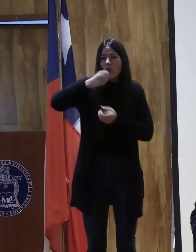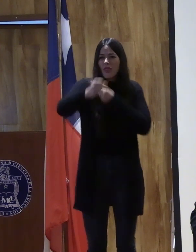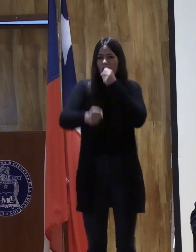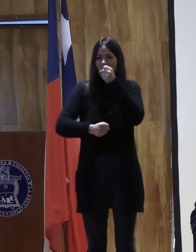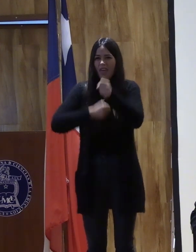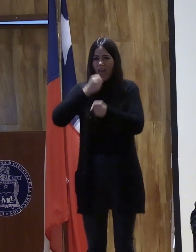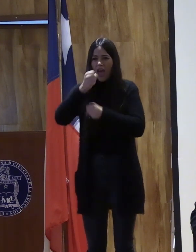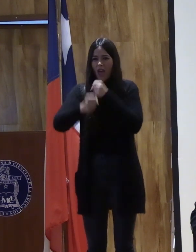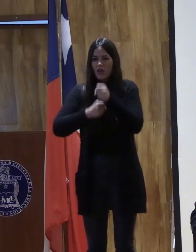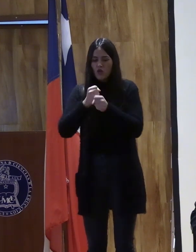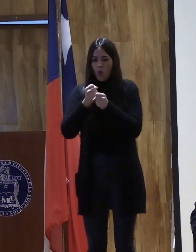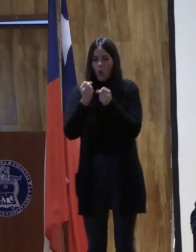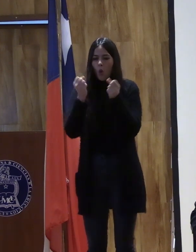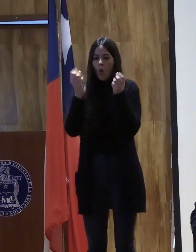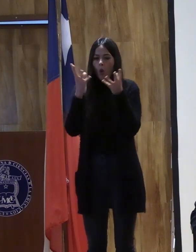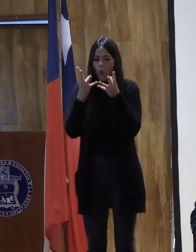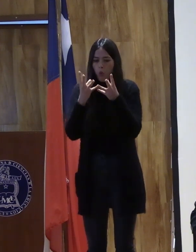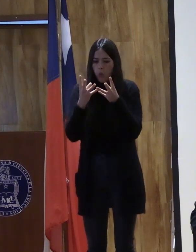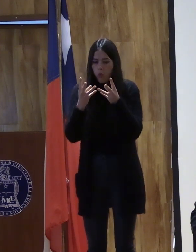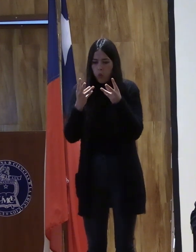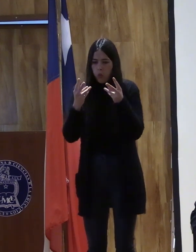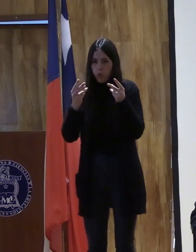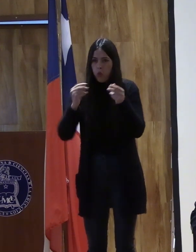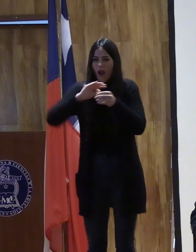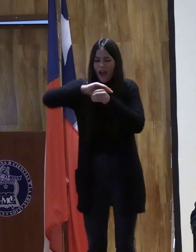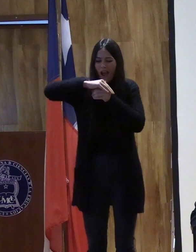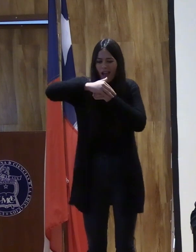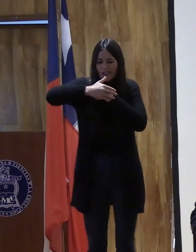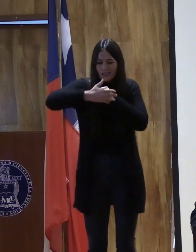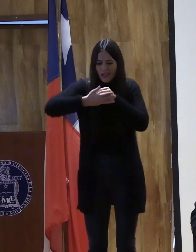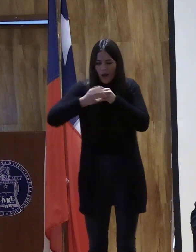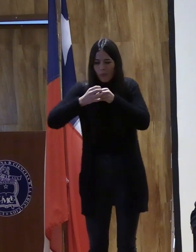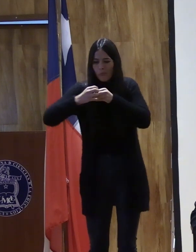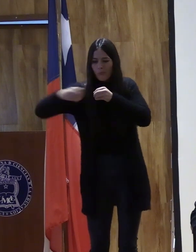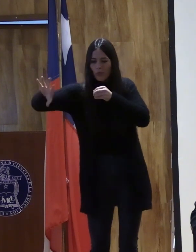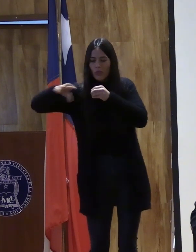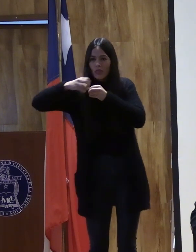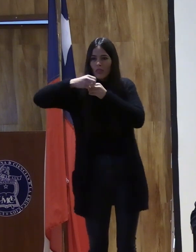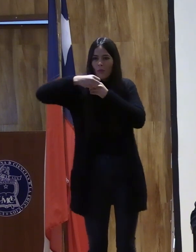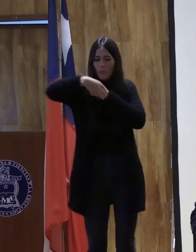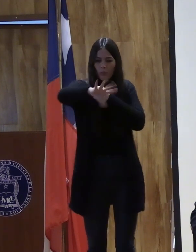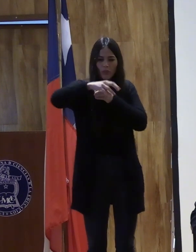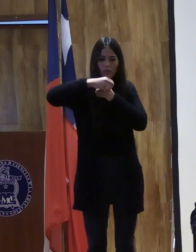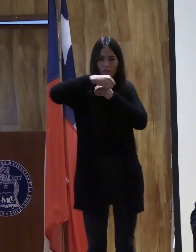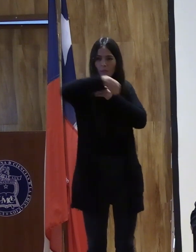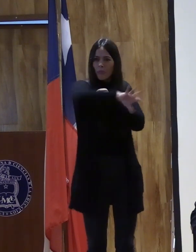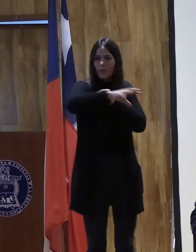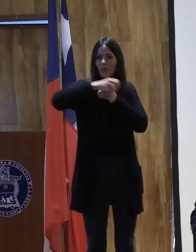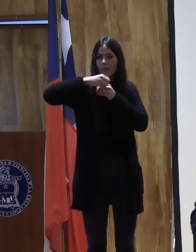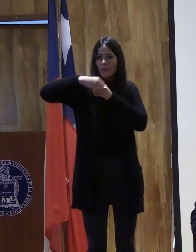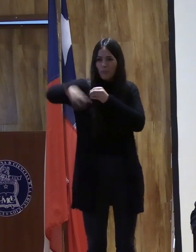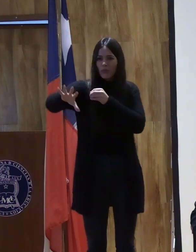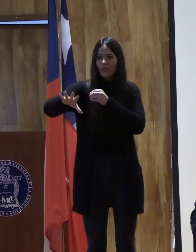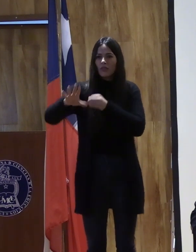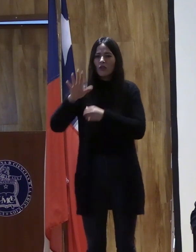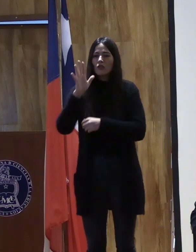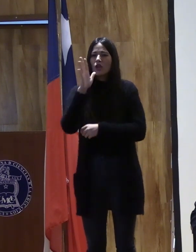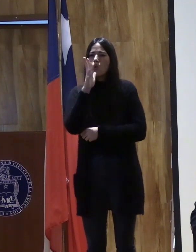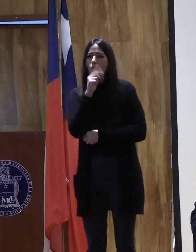quedando 80 masas solares, porque todas las cáscaras exteriores las tiró para el espacio. Entonces, no existen